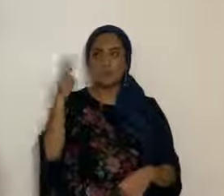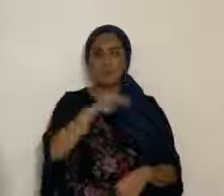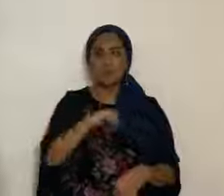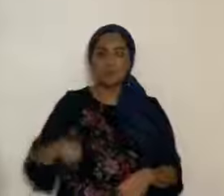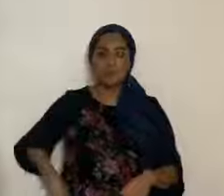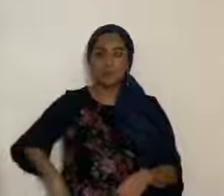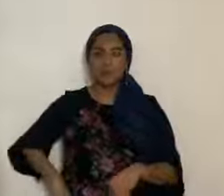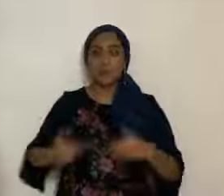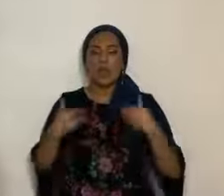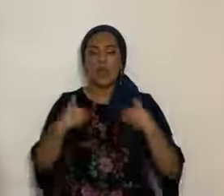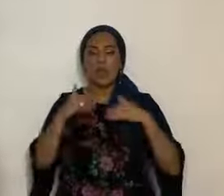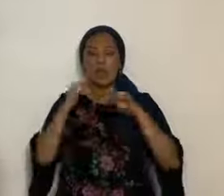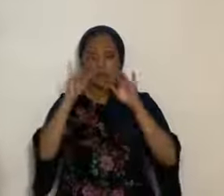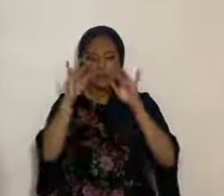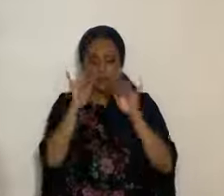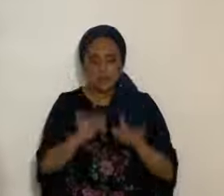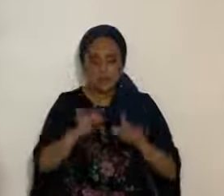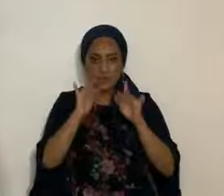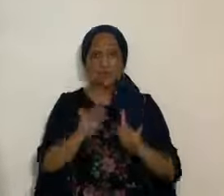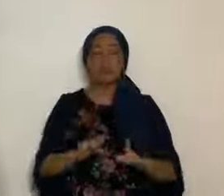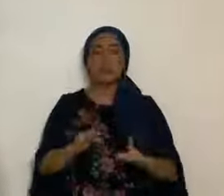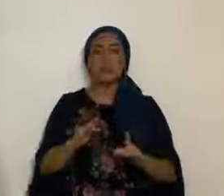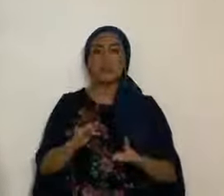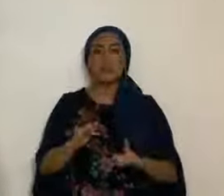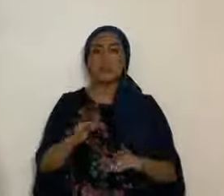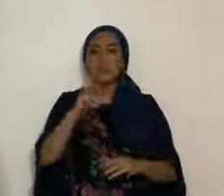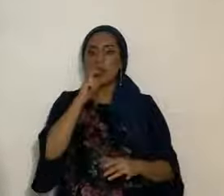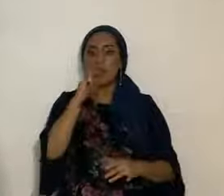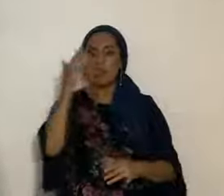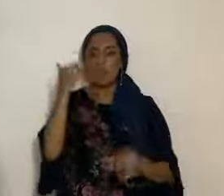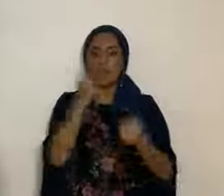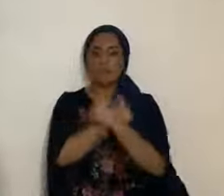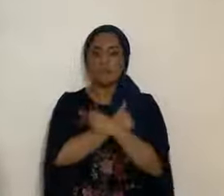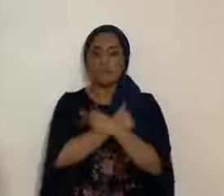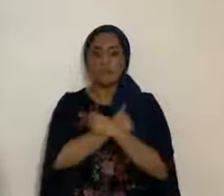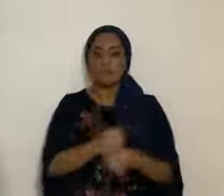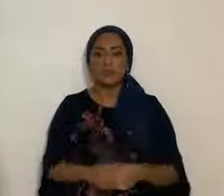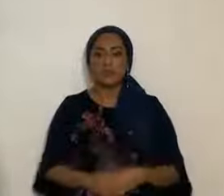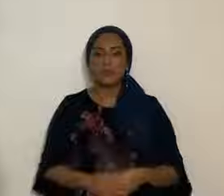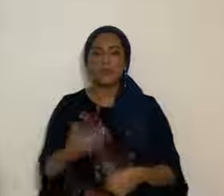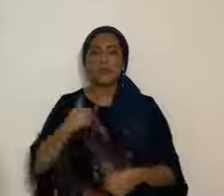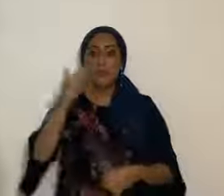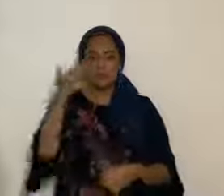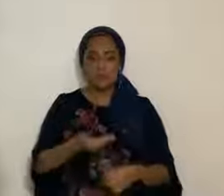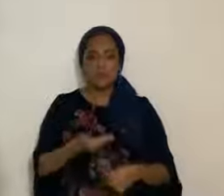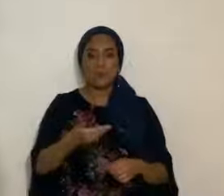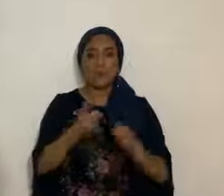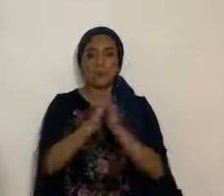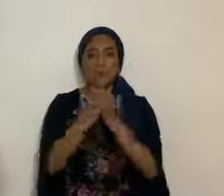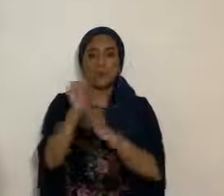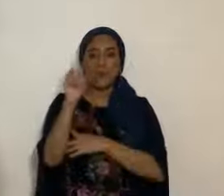teniendo compasión de aquellos a quien Él ama. Los invito a que vayamos a Mateo, por favor,